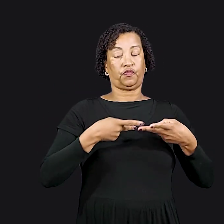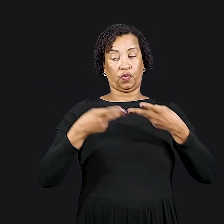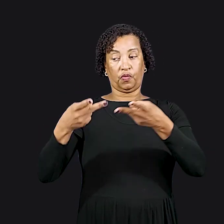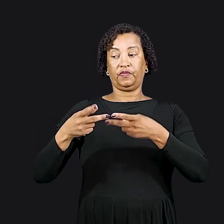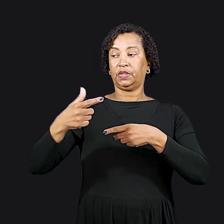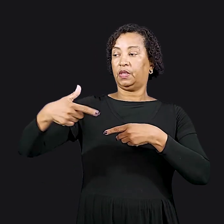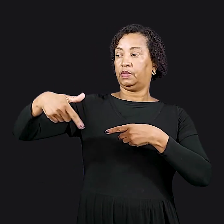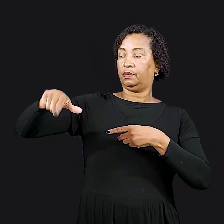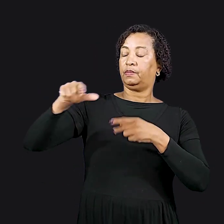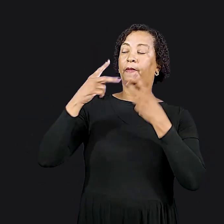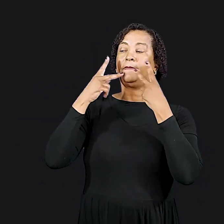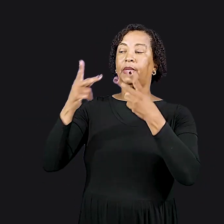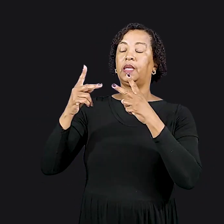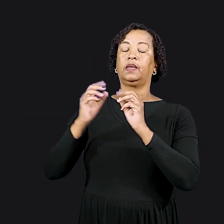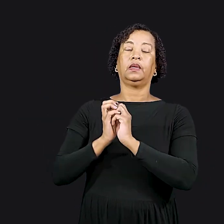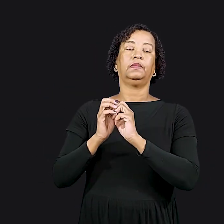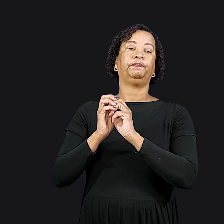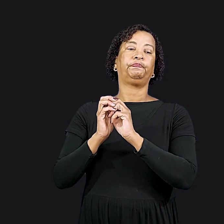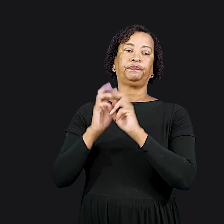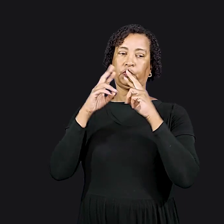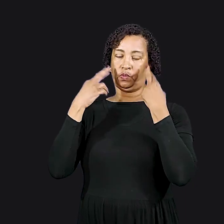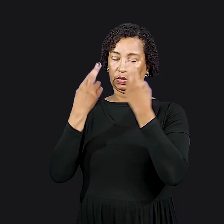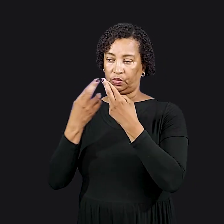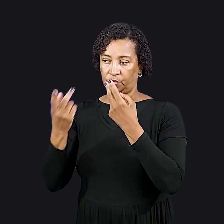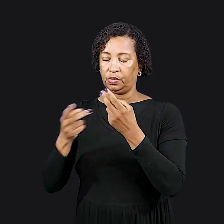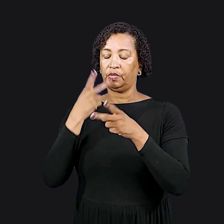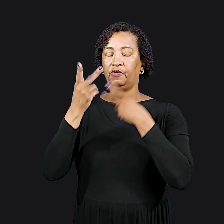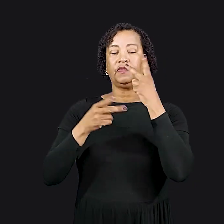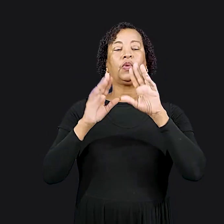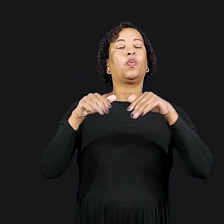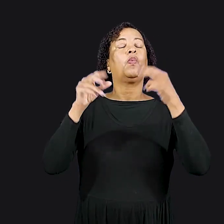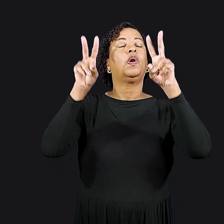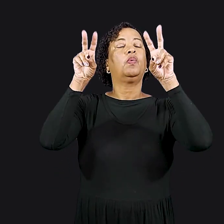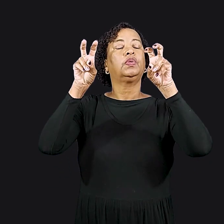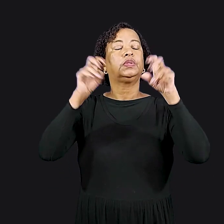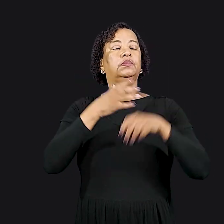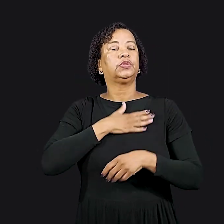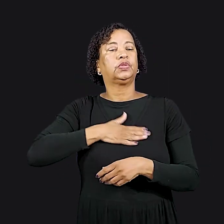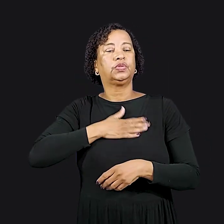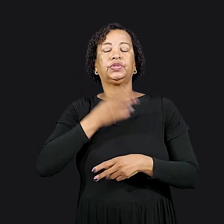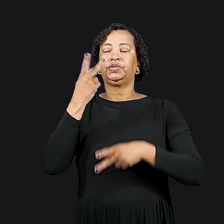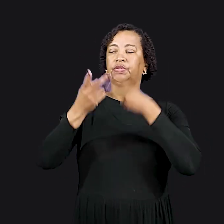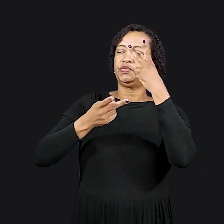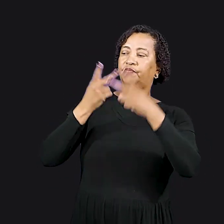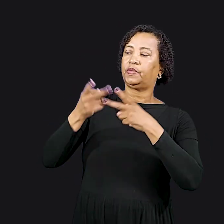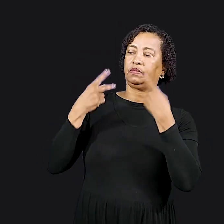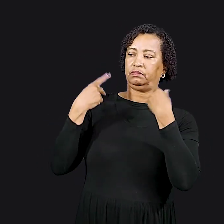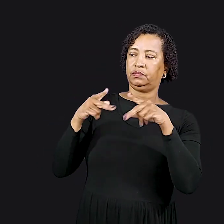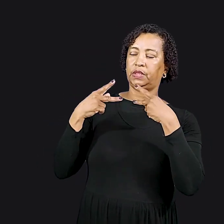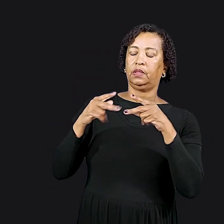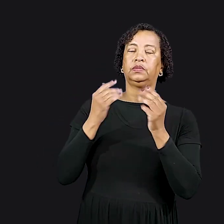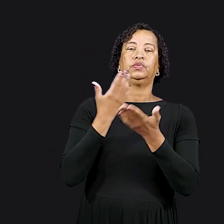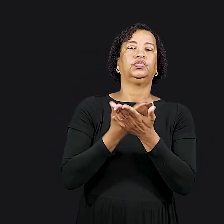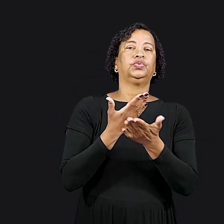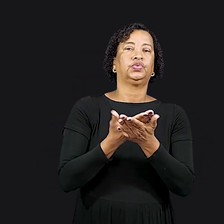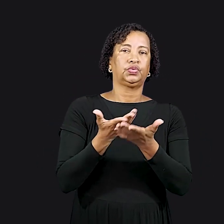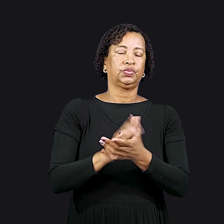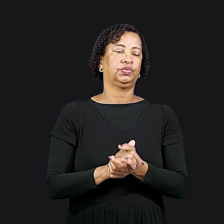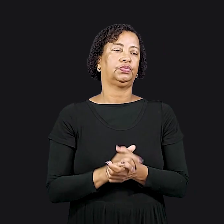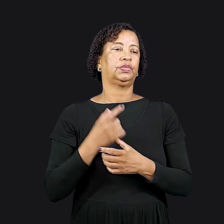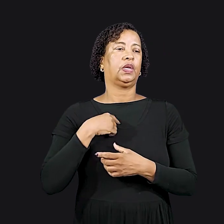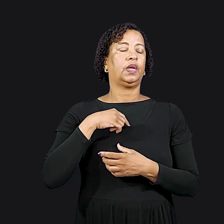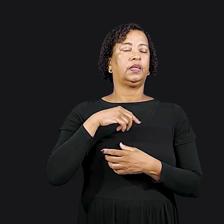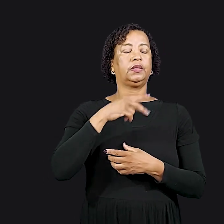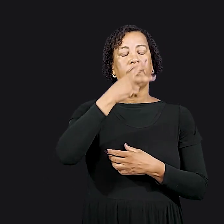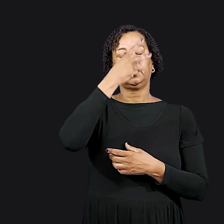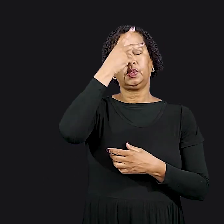num retiro e perguntei aos líderes qual exatamente era o tema que eles gostariam que fosse enfocado nos seus estudos.